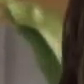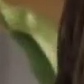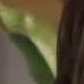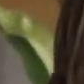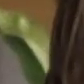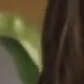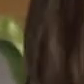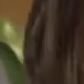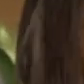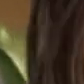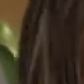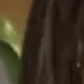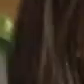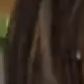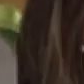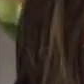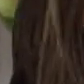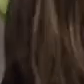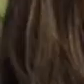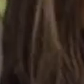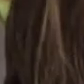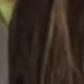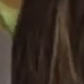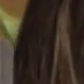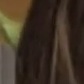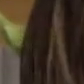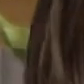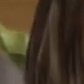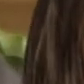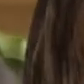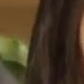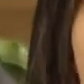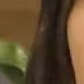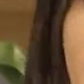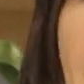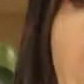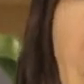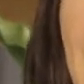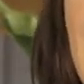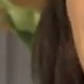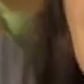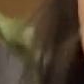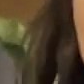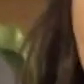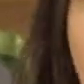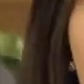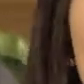conocemos, es importante tenerlos, contar con ellos, pero hoy yo quisiera